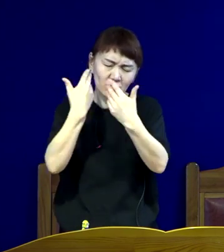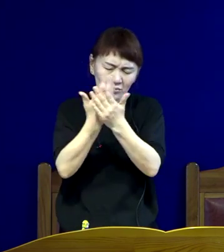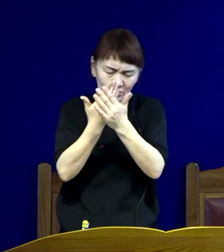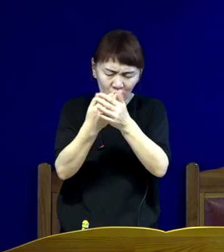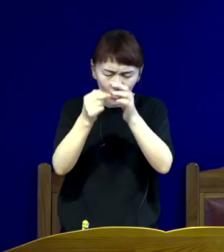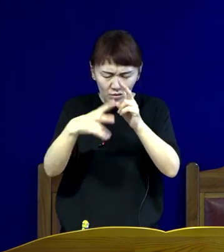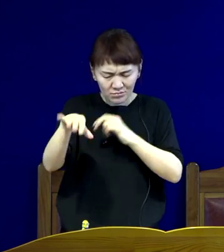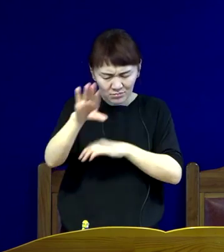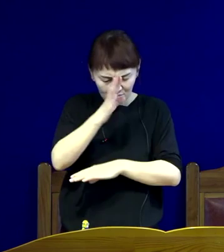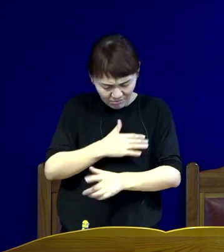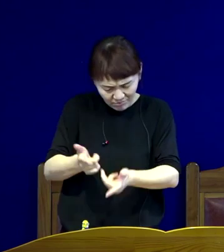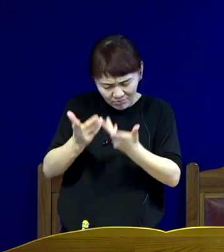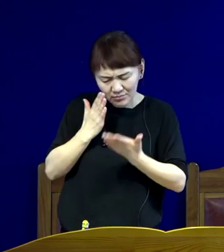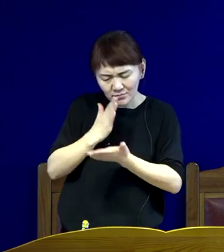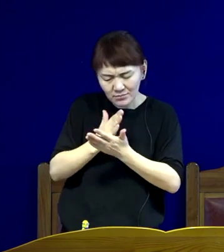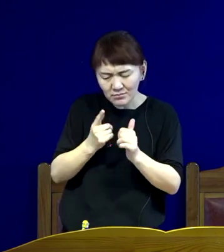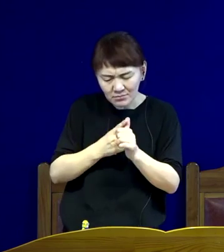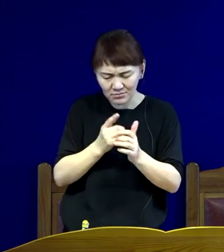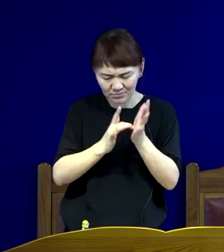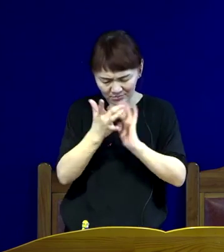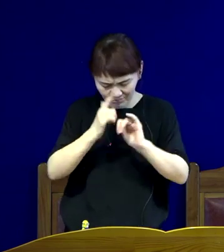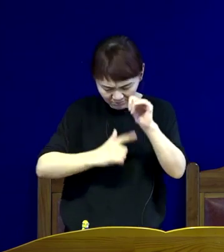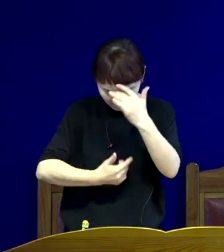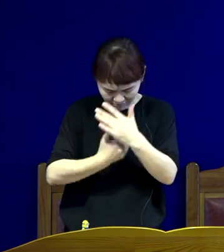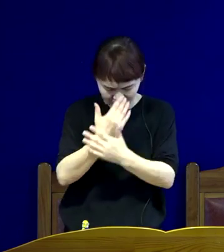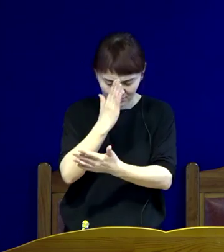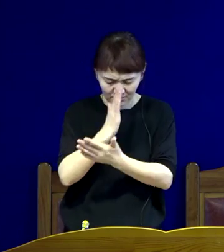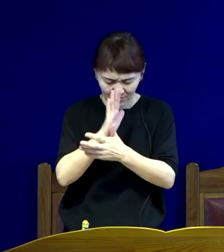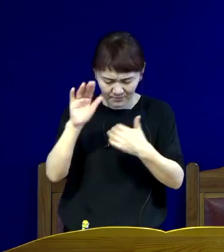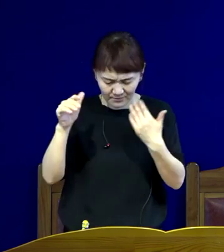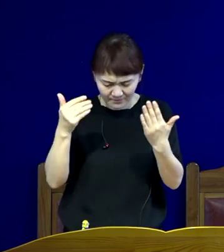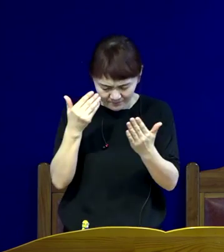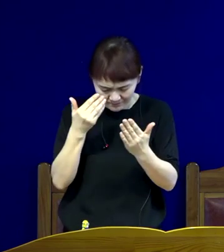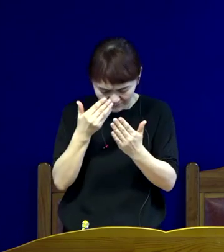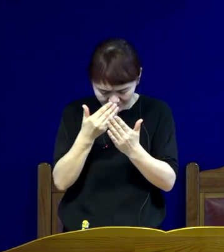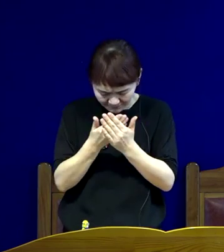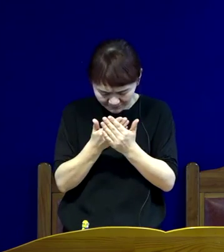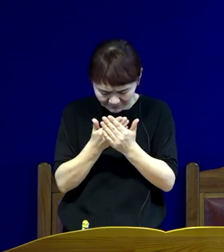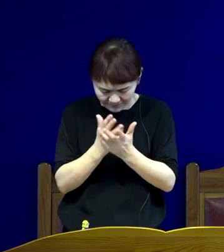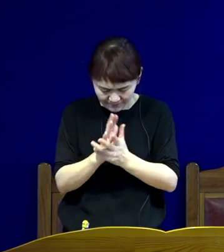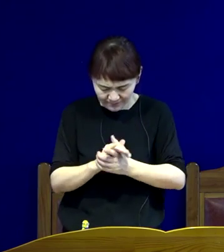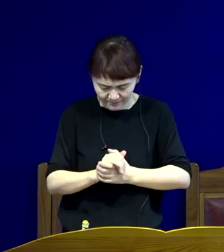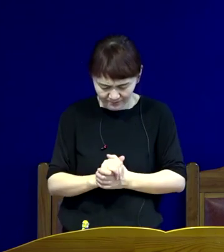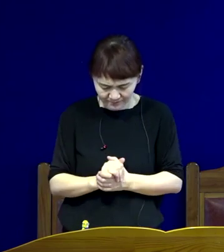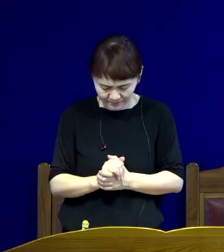Үргэлж биднийг хайрлаж байдаг Есүсийн нэрээр гуйн залбирлаа. Амен.